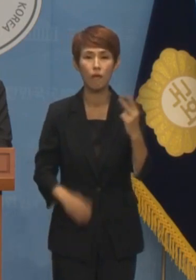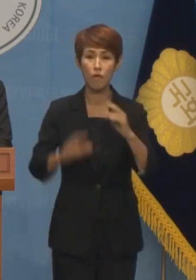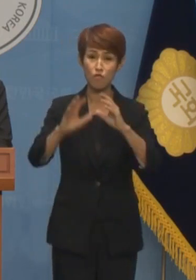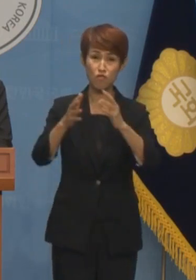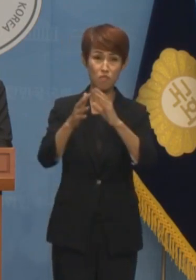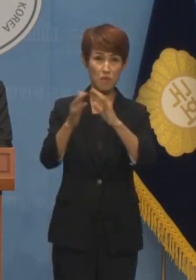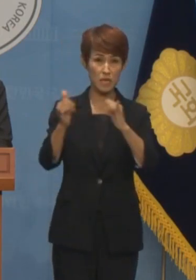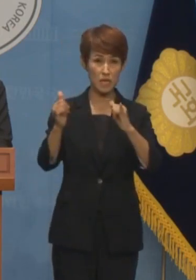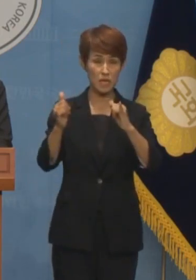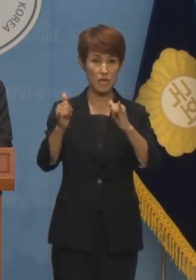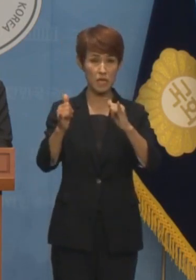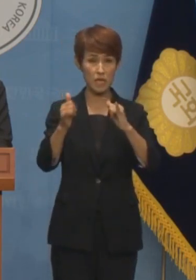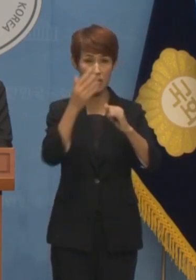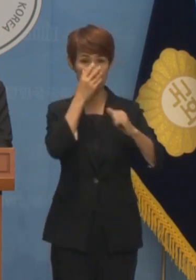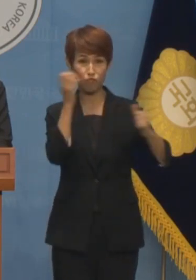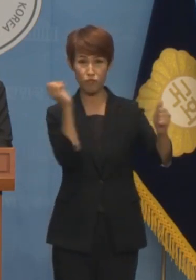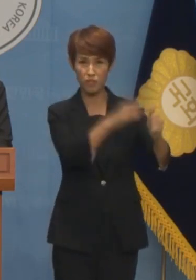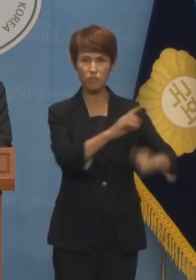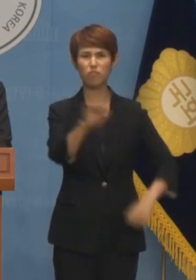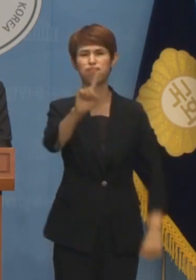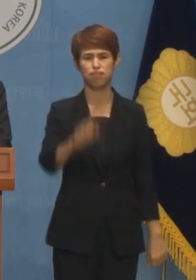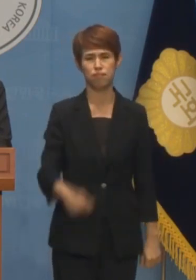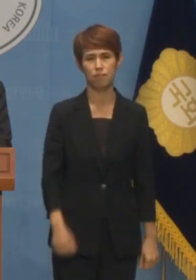국민을 희롱하려고 합니까?